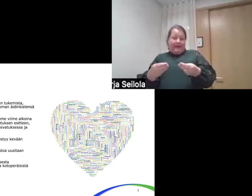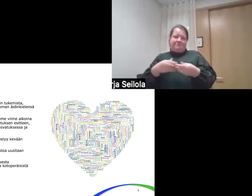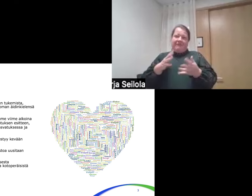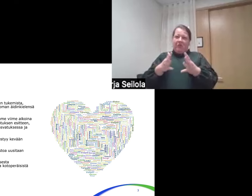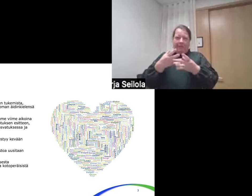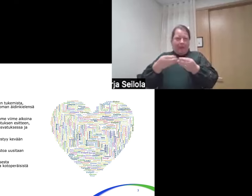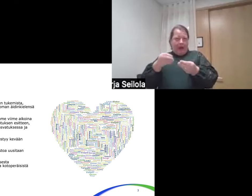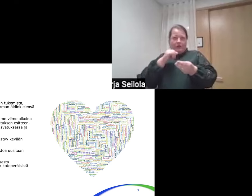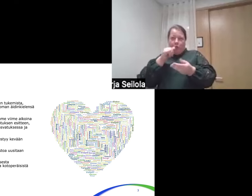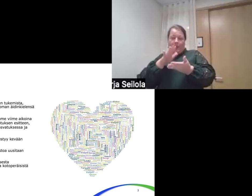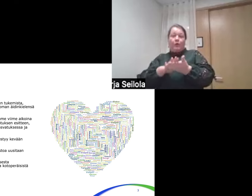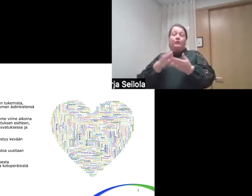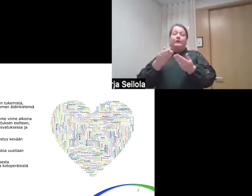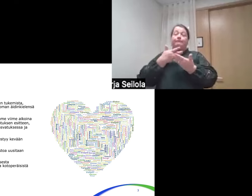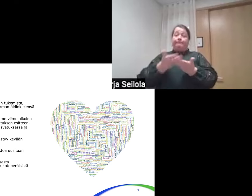kevään aikana,